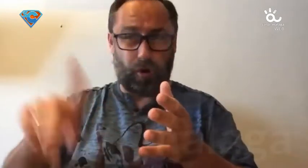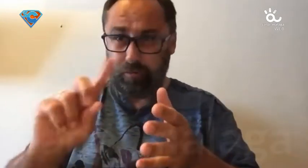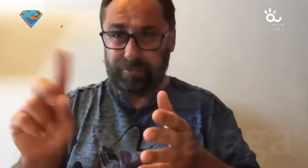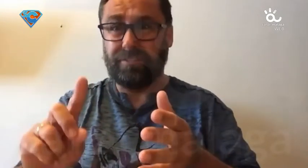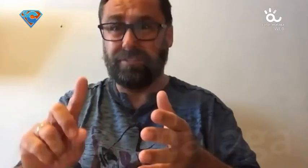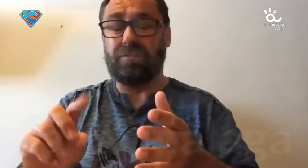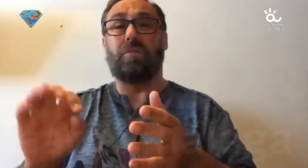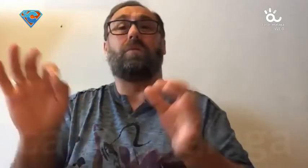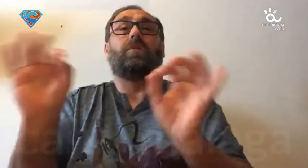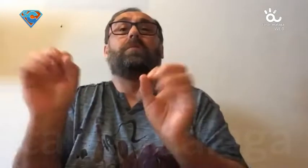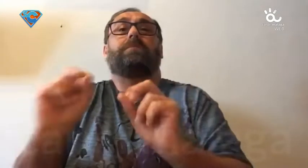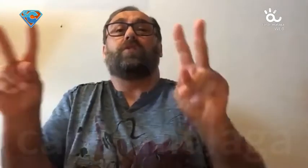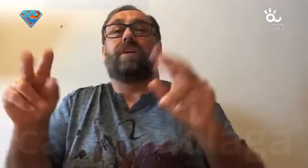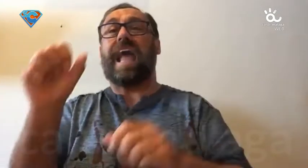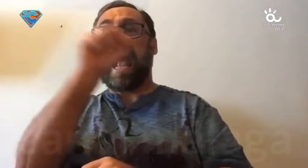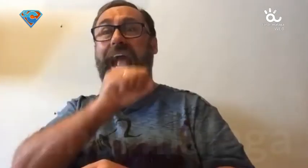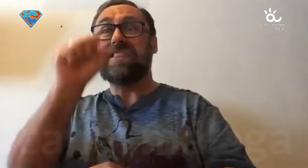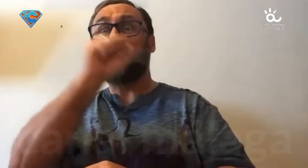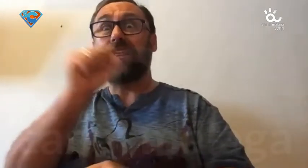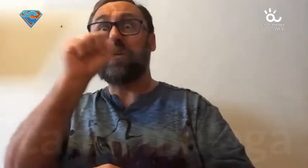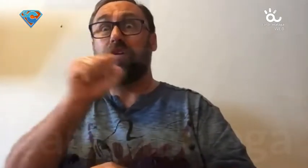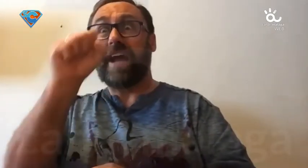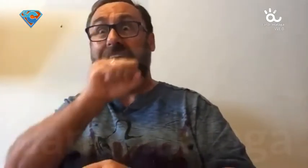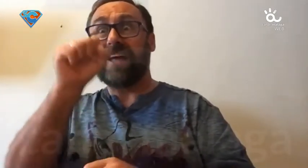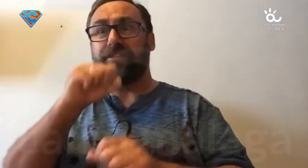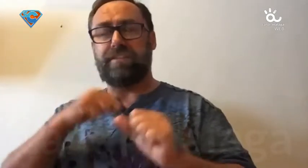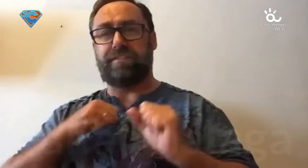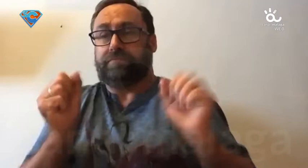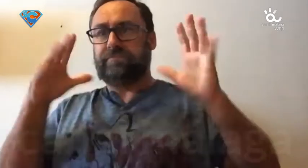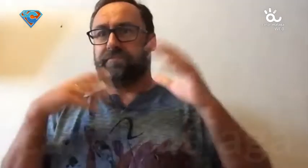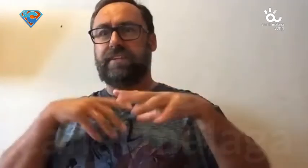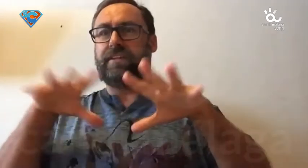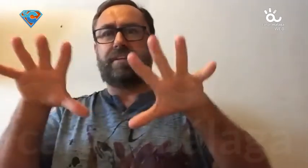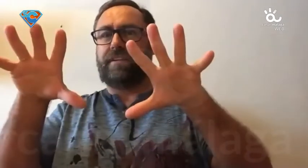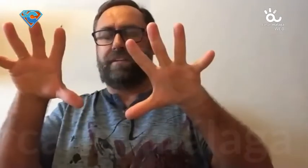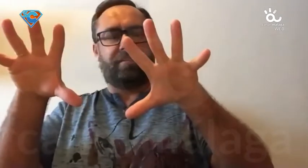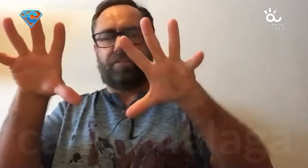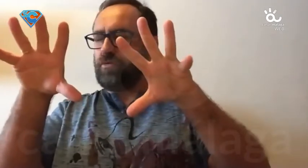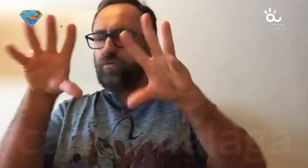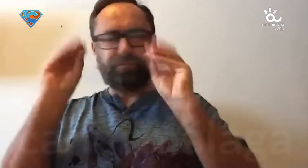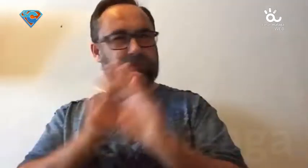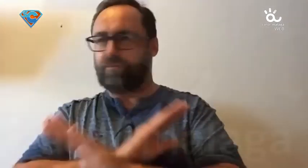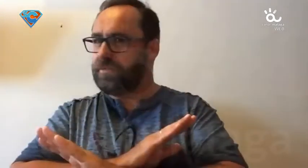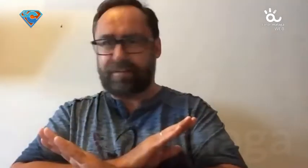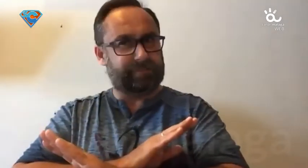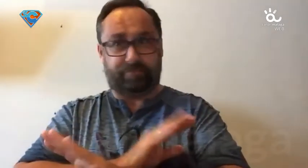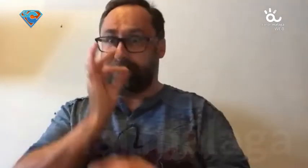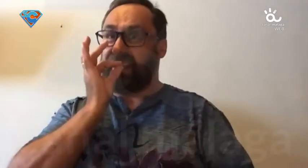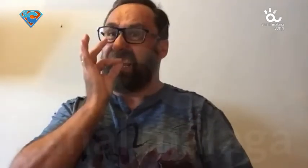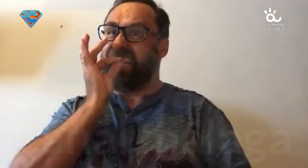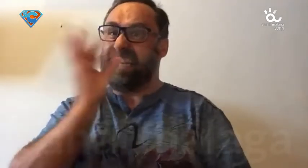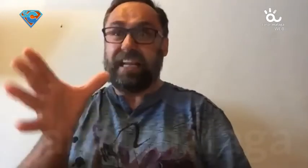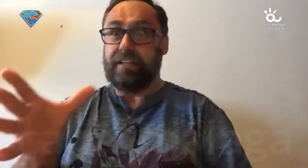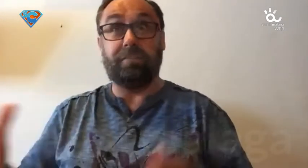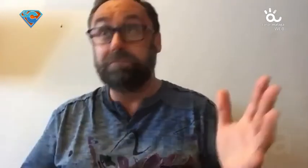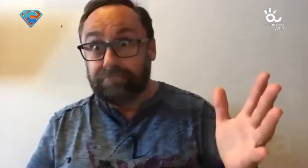asignado, pero no es la cultura sorda, no utilizan los parámetros que tienes que utilizar,